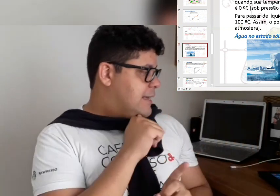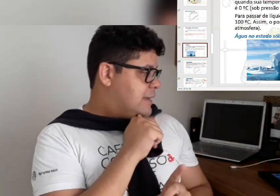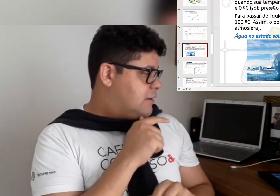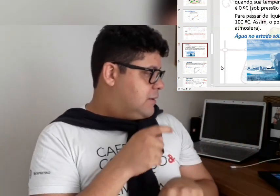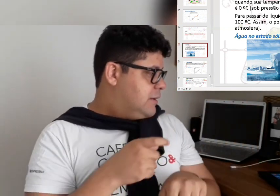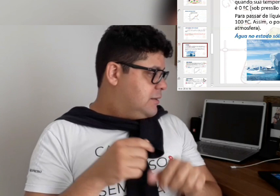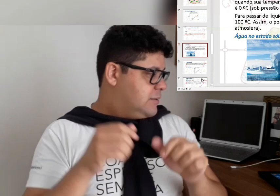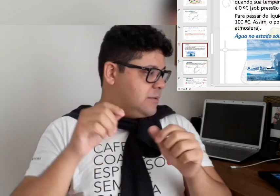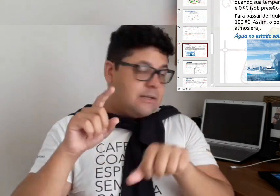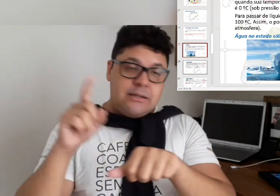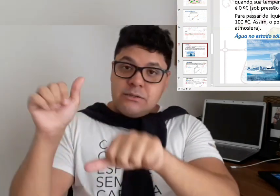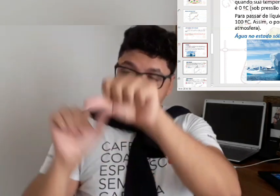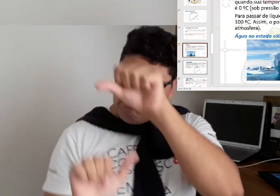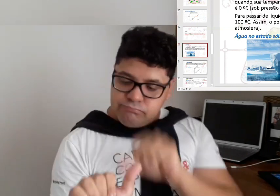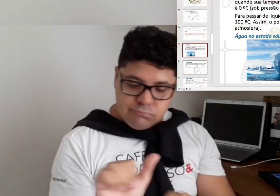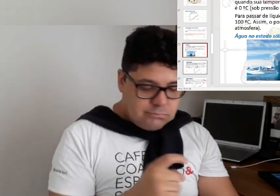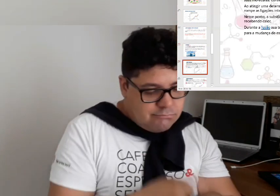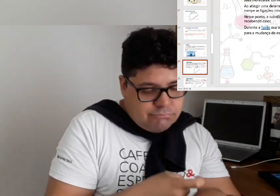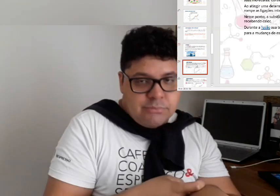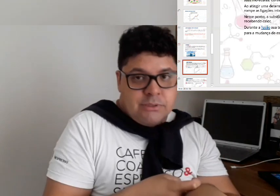gasoso, certo?